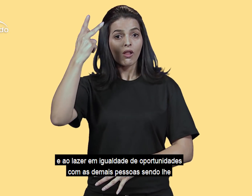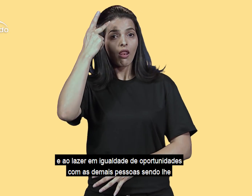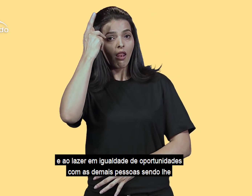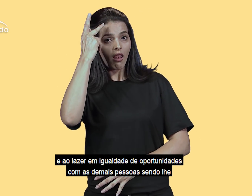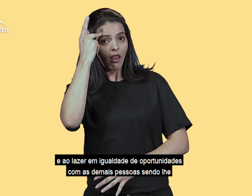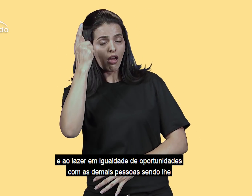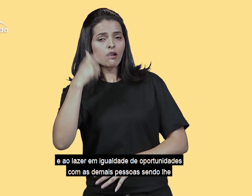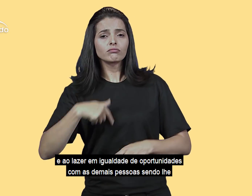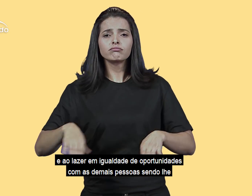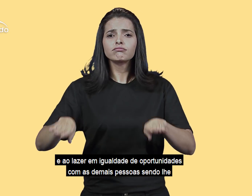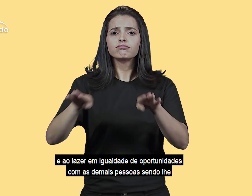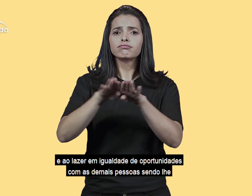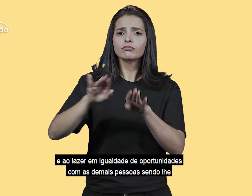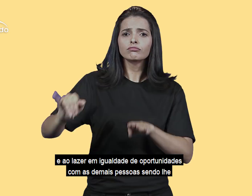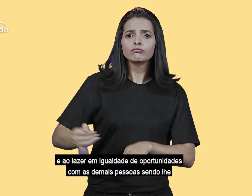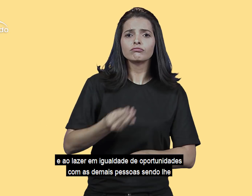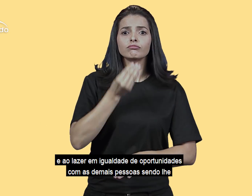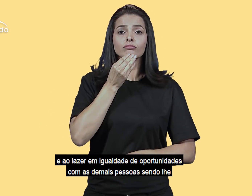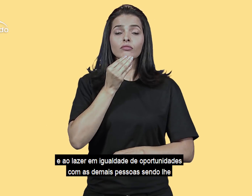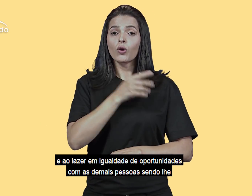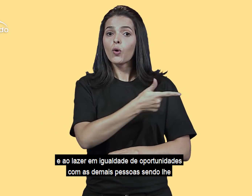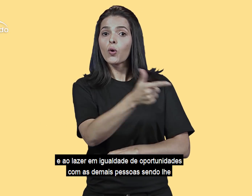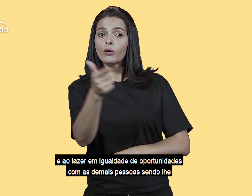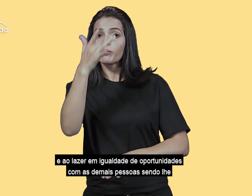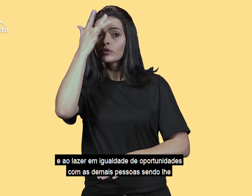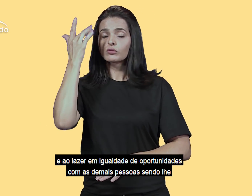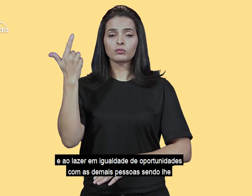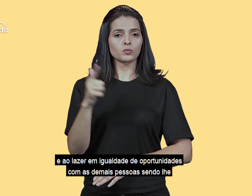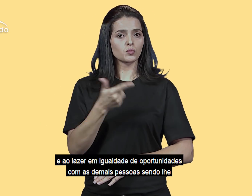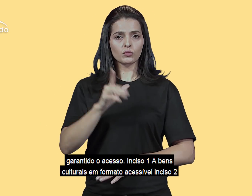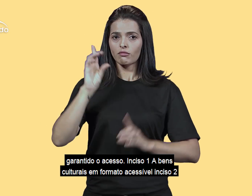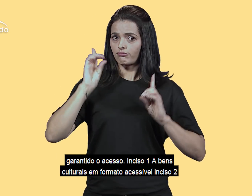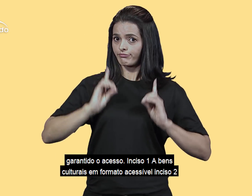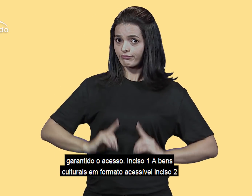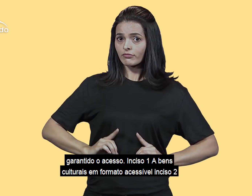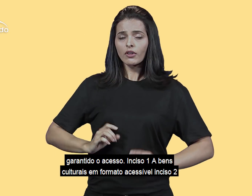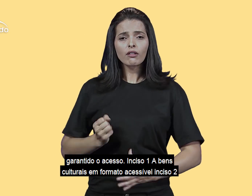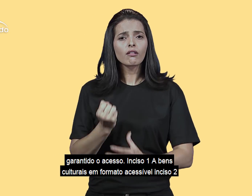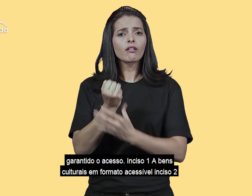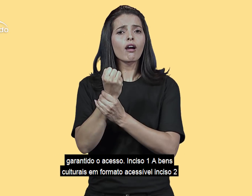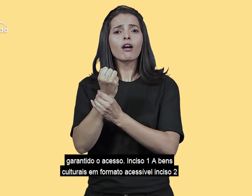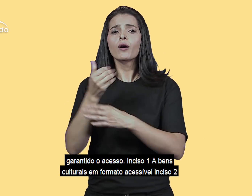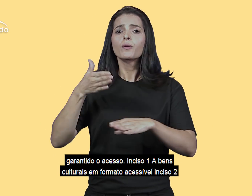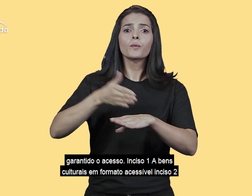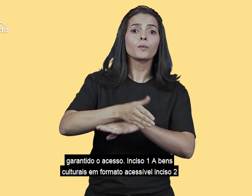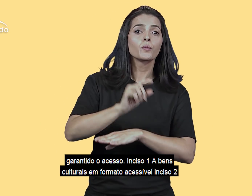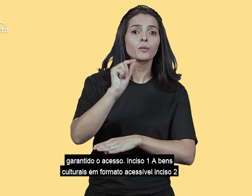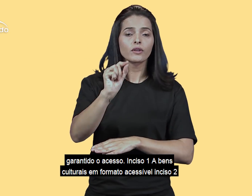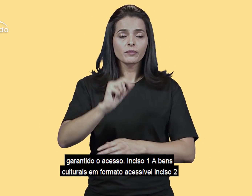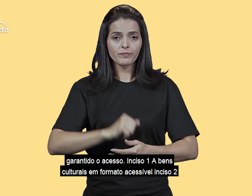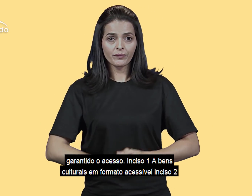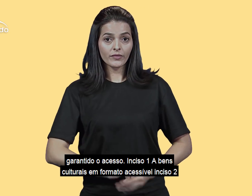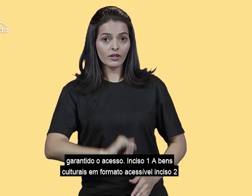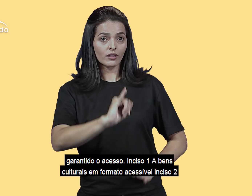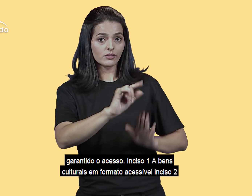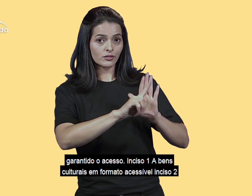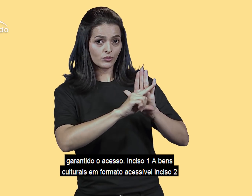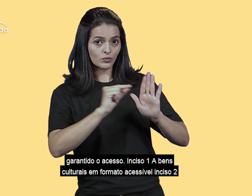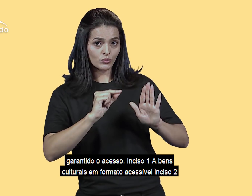igualdade de oportunidades com as demais pessoas sendo lhe garantindo o acesso em 61 a bens culturais